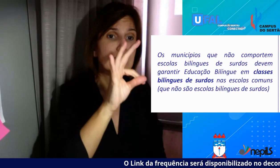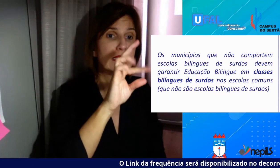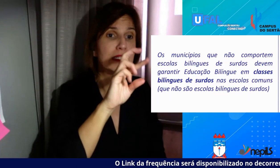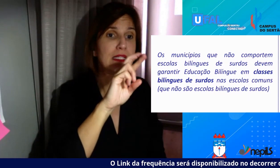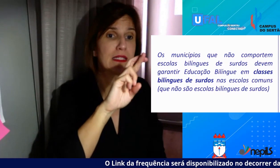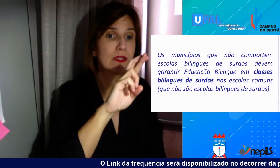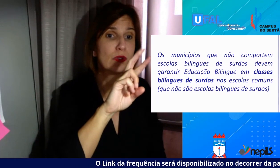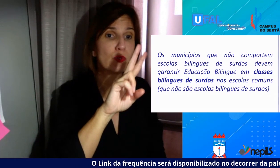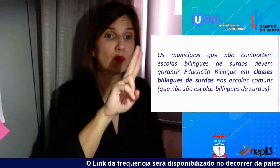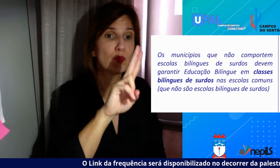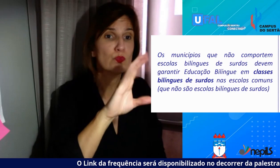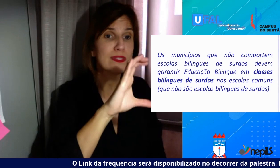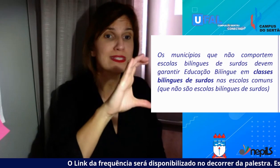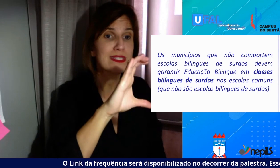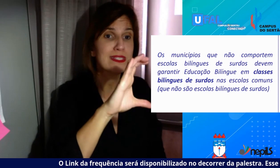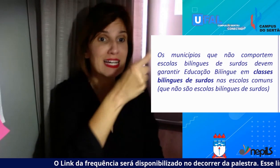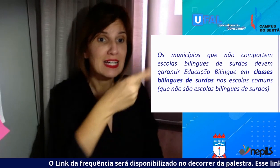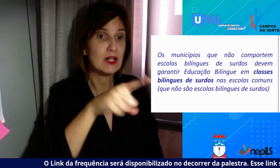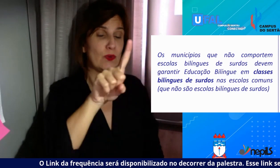informa que